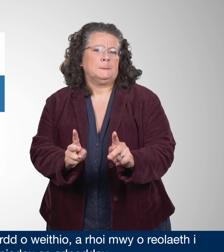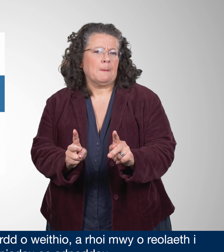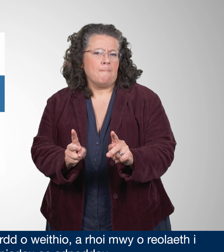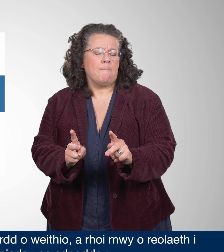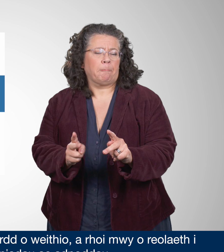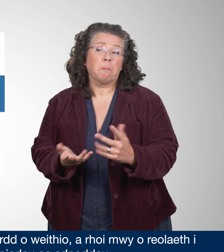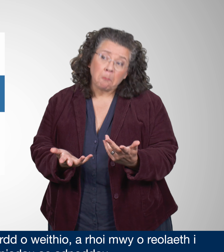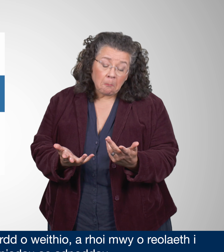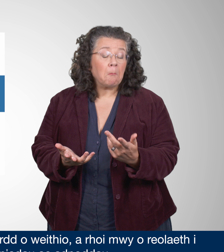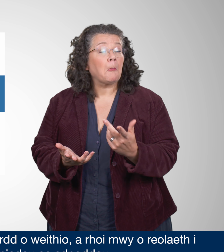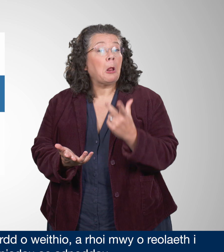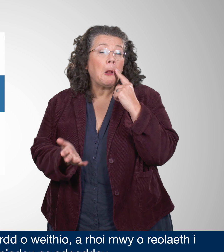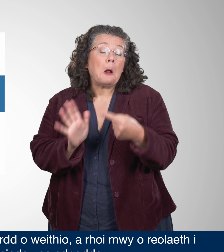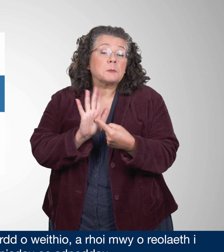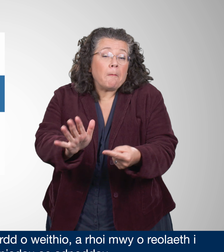problemau,